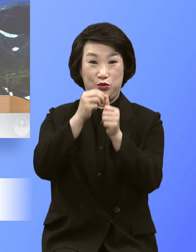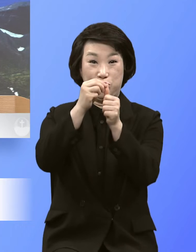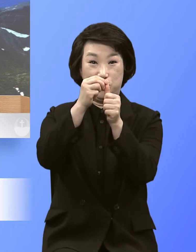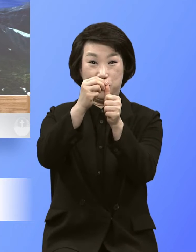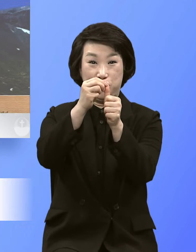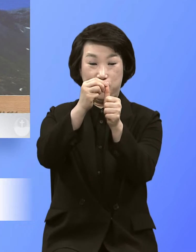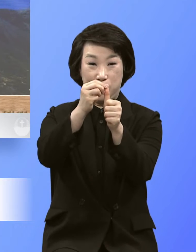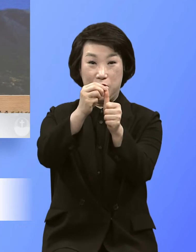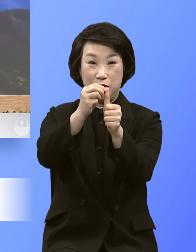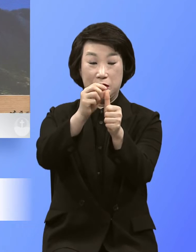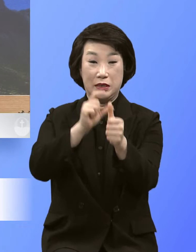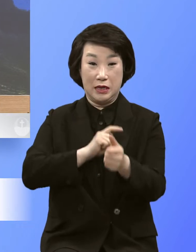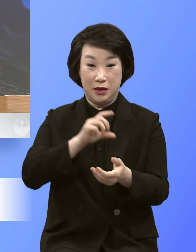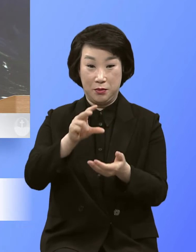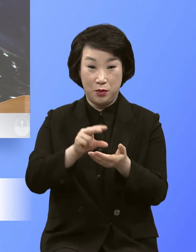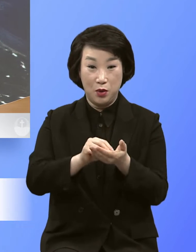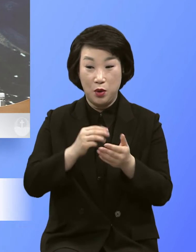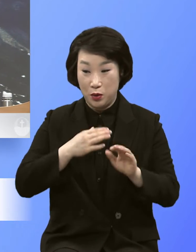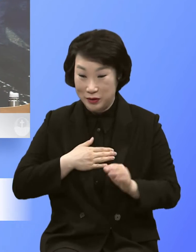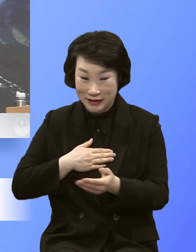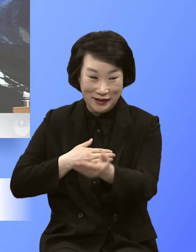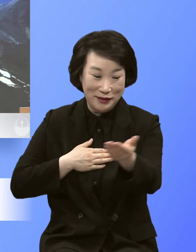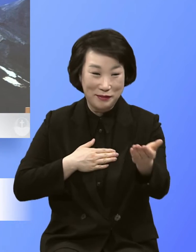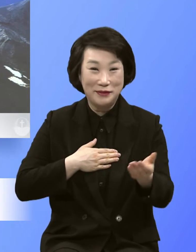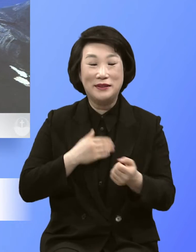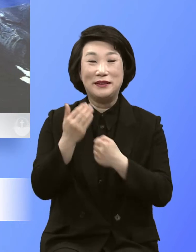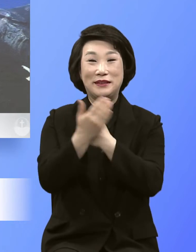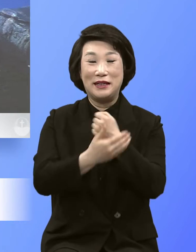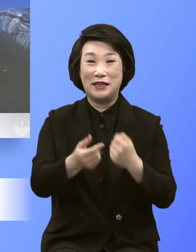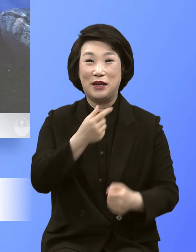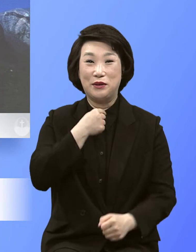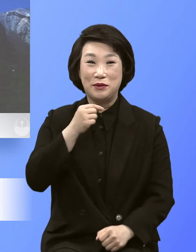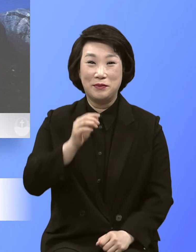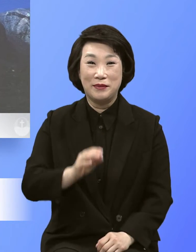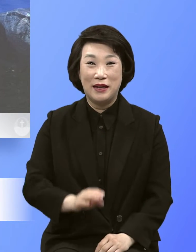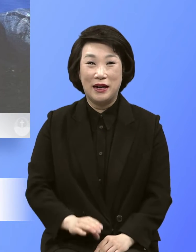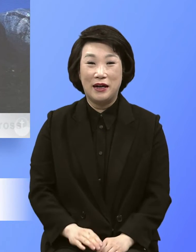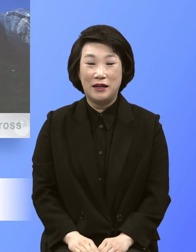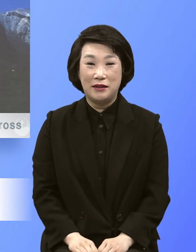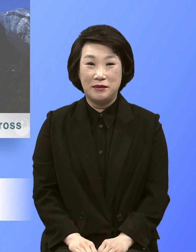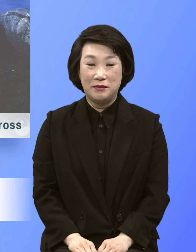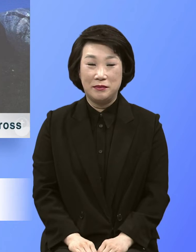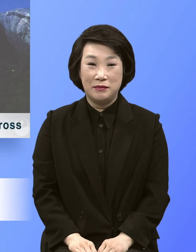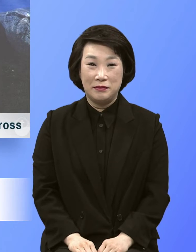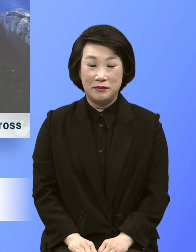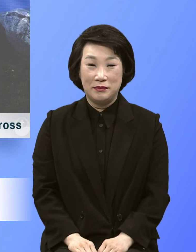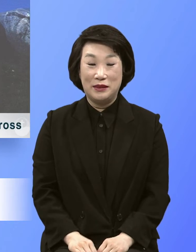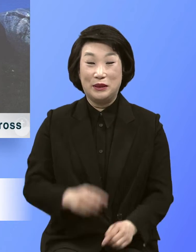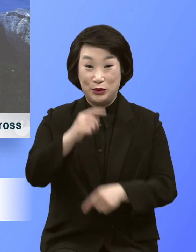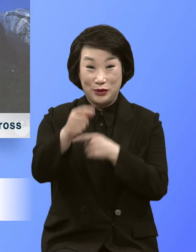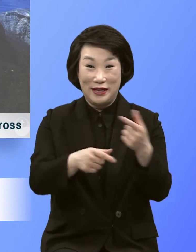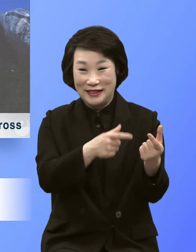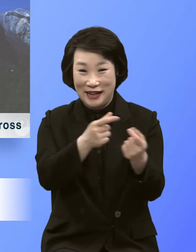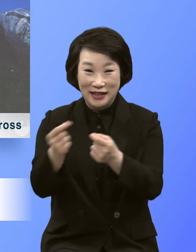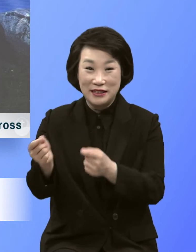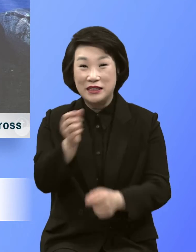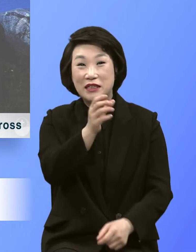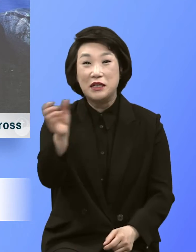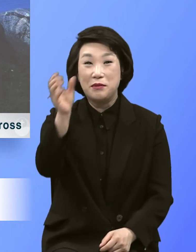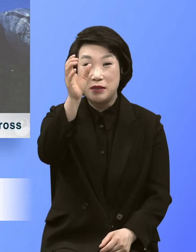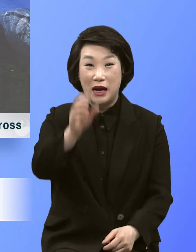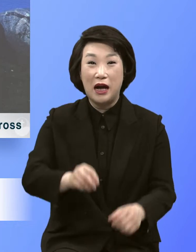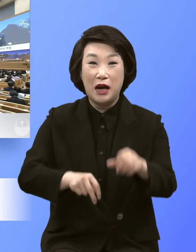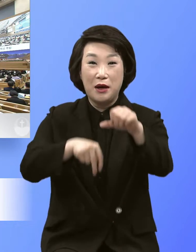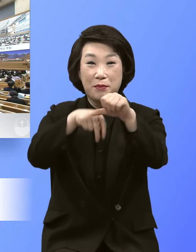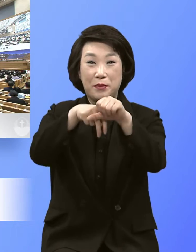구원이라고 하는 제목으로 은혜를 나누고자 합니다. 다 같이 십자가 피로